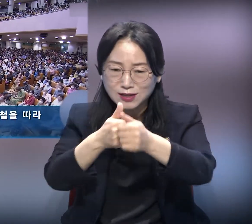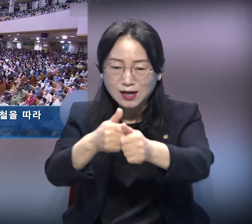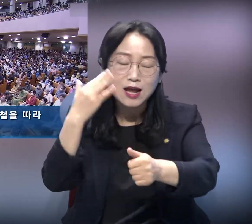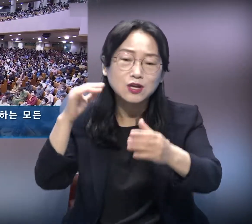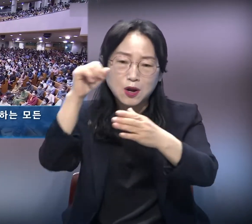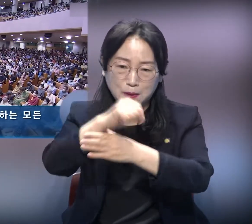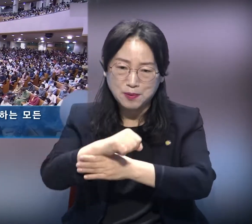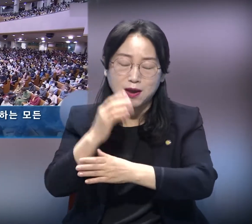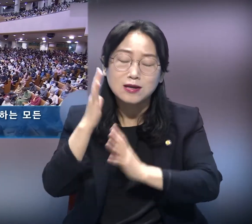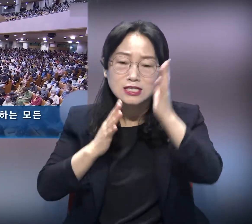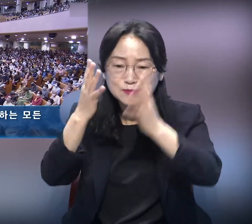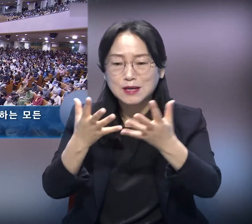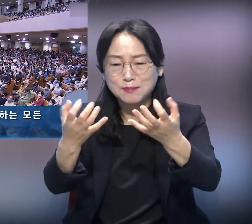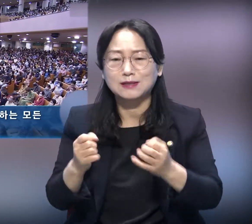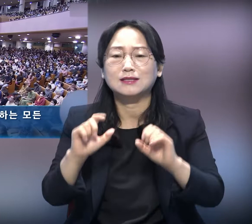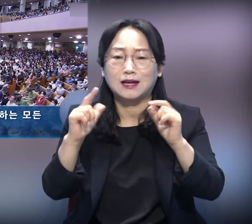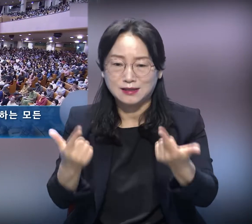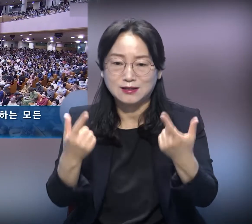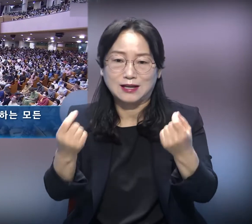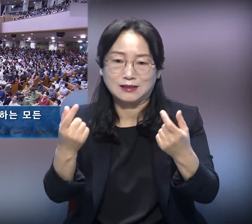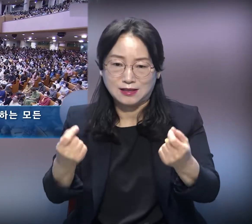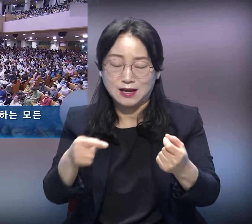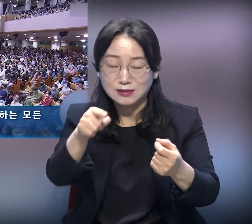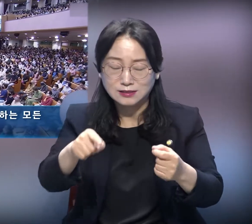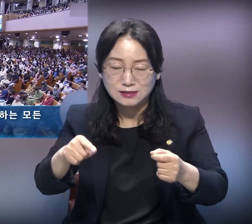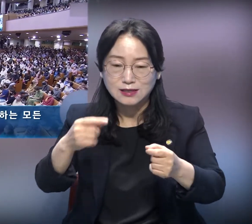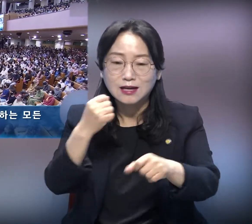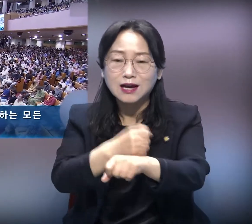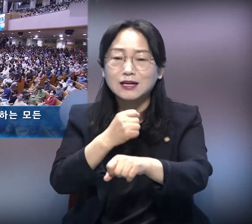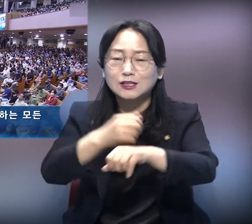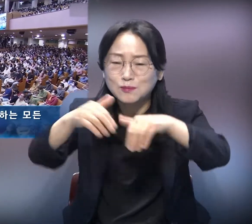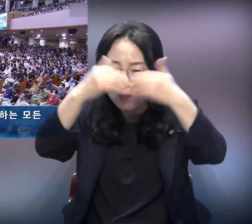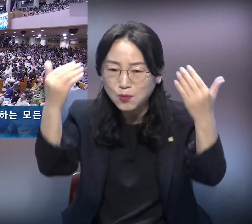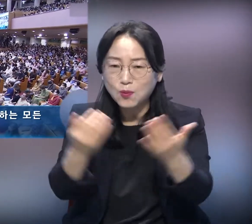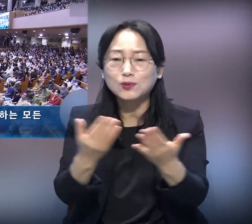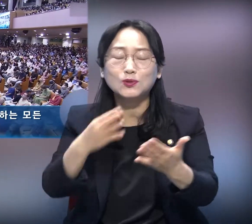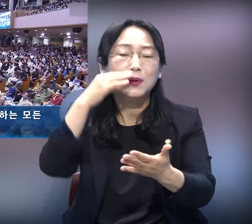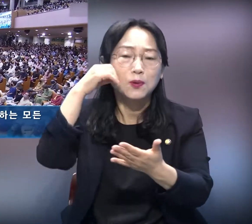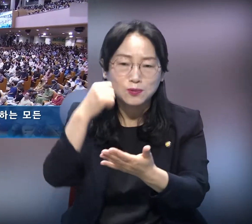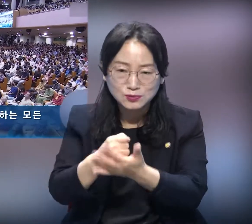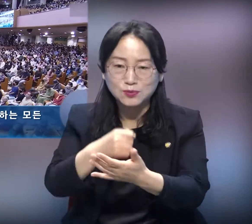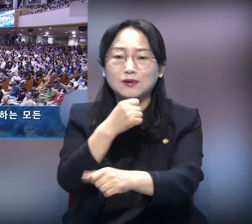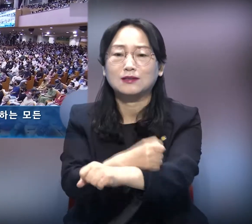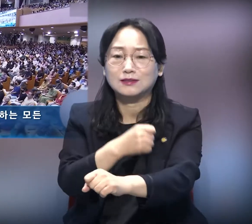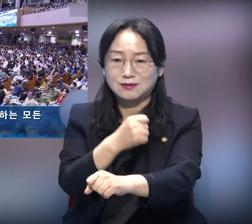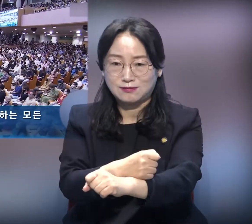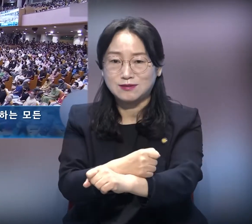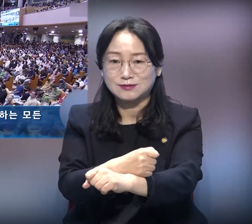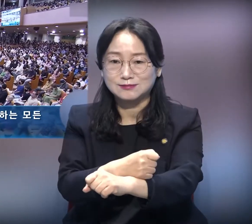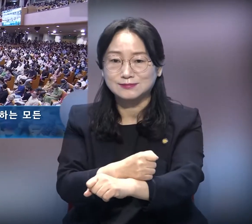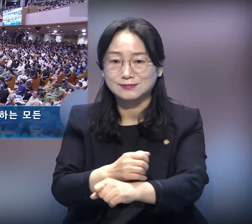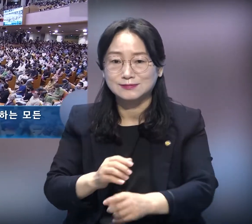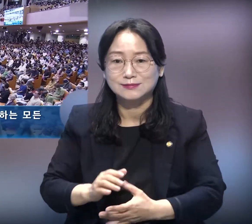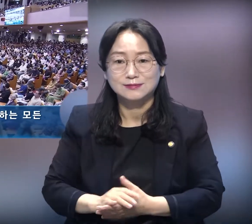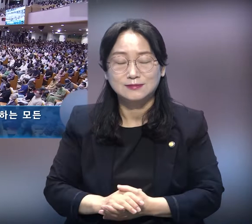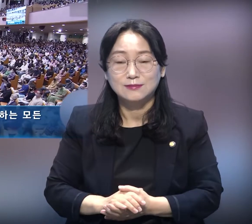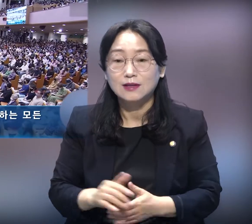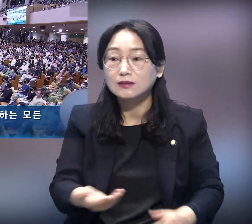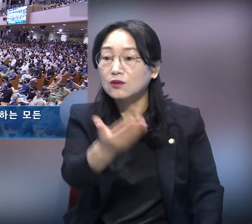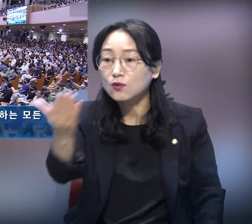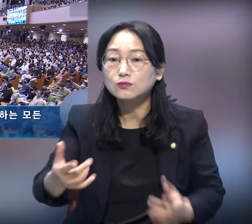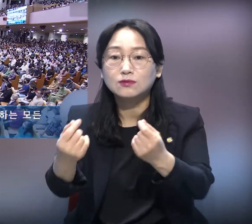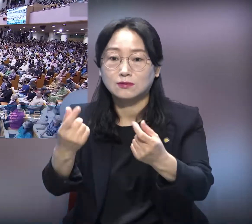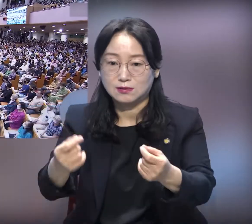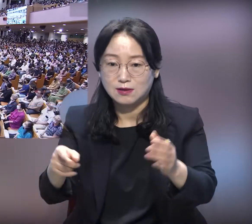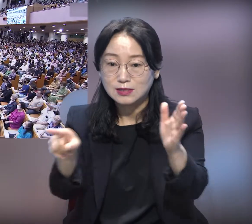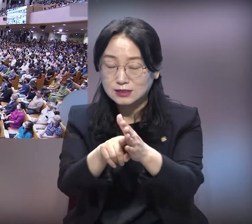맺으며 그 잎사귀가 마르지 아니함 같으니 그가 하는 모든 일이 다 형통하리로다. 여러분의